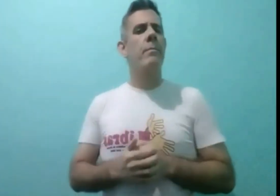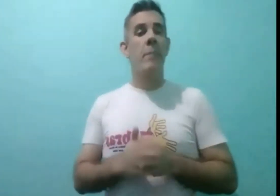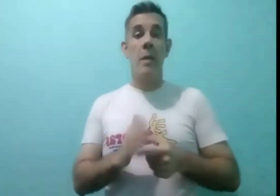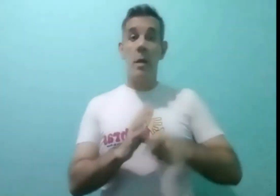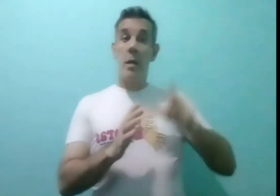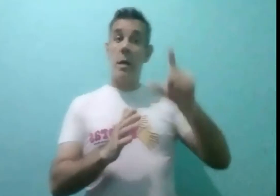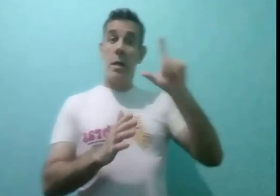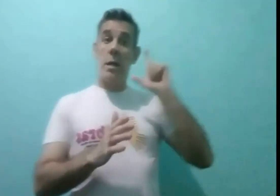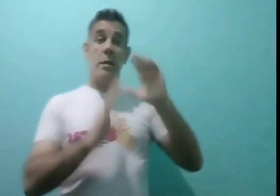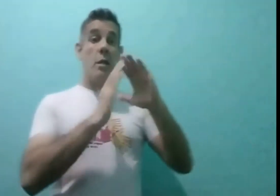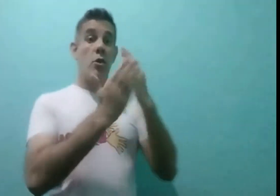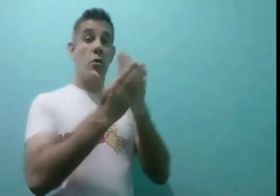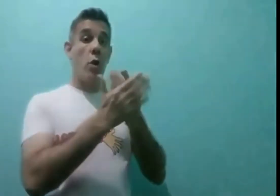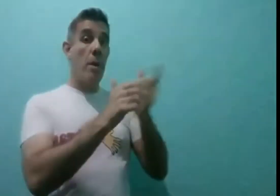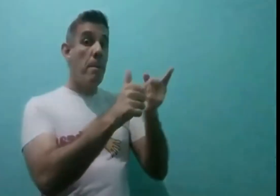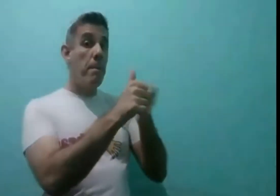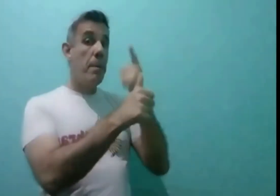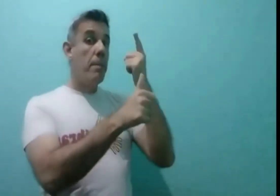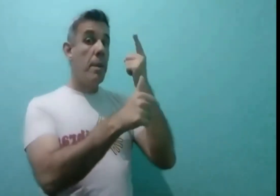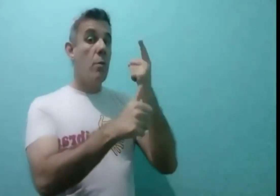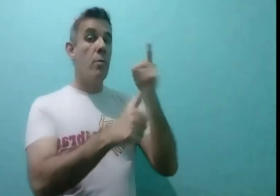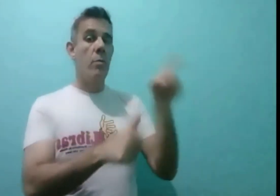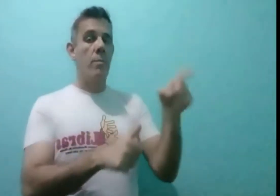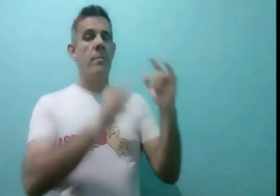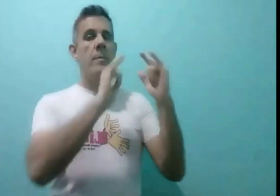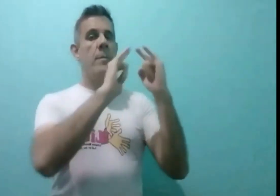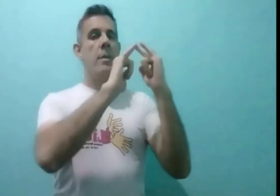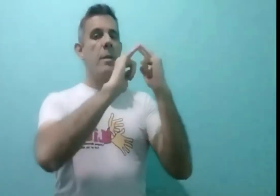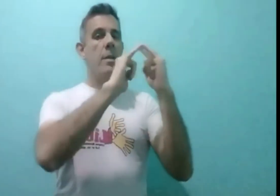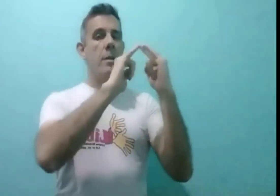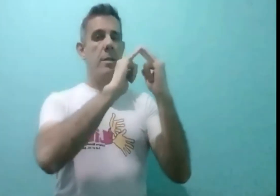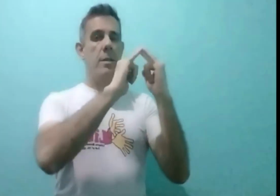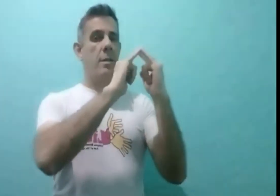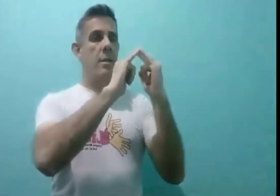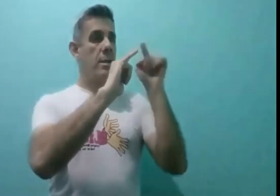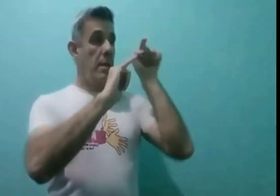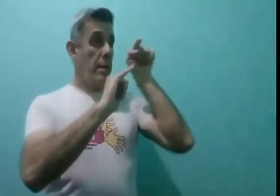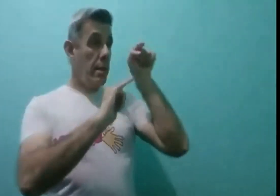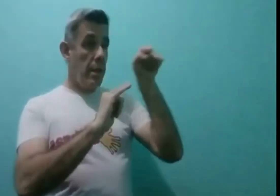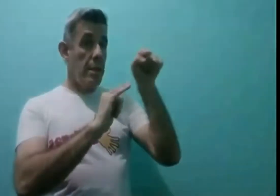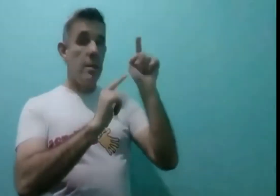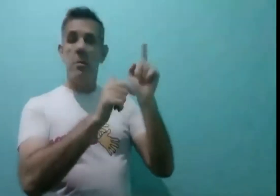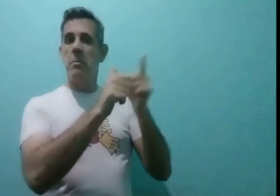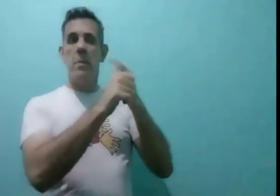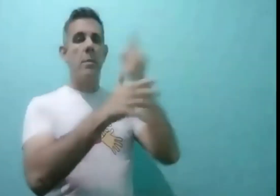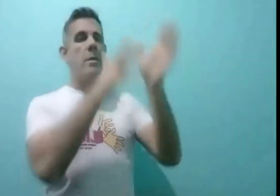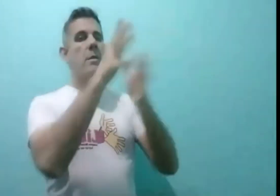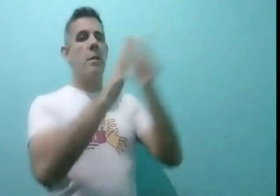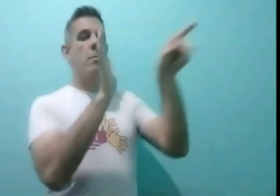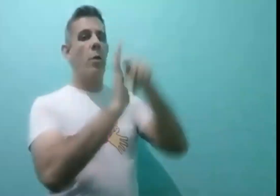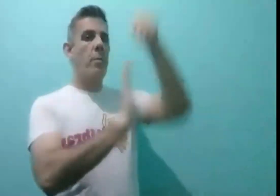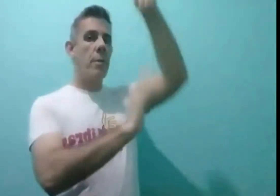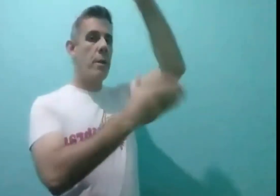muito, né, com diversas barreiras. Então, o que é que a gente tinha? Temos